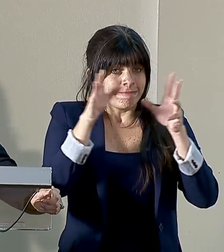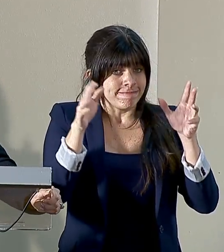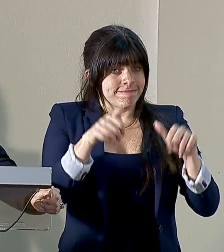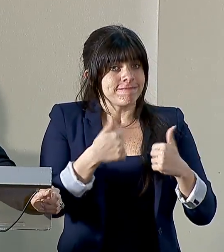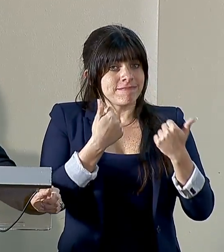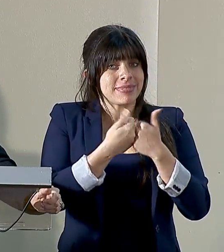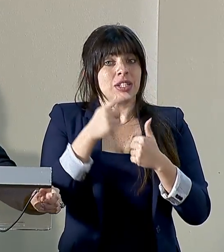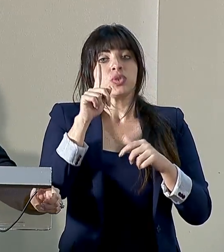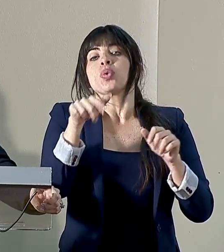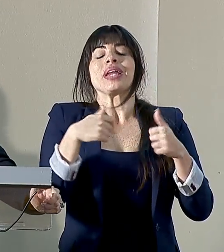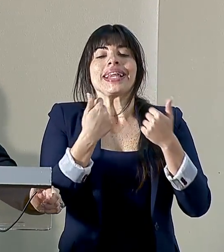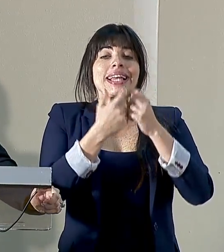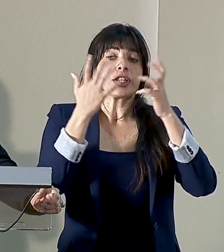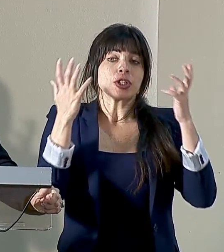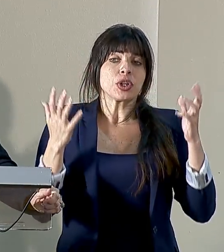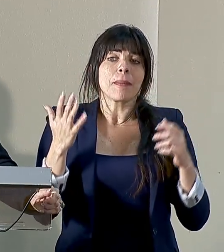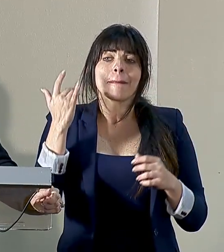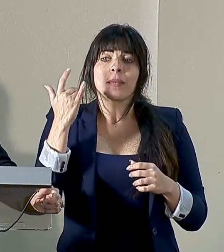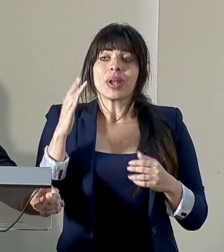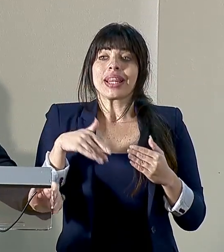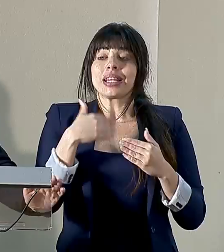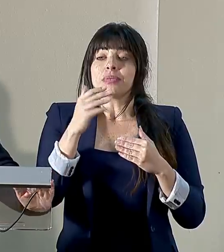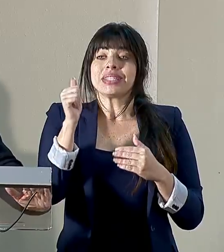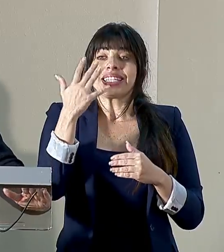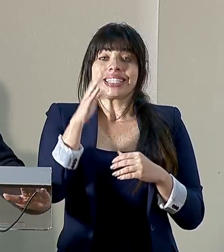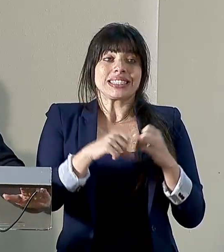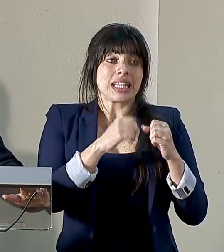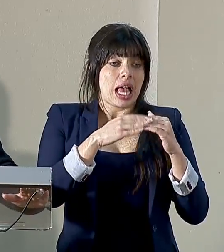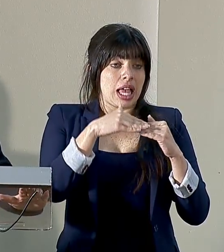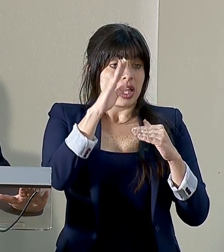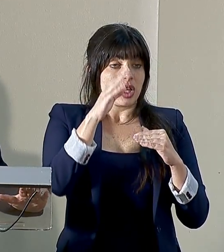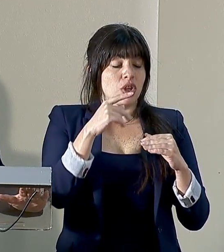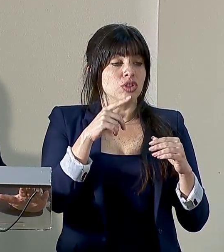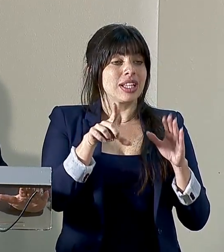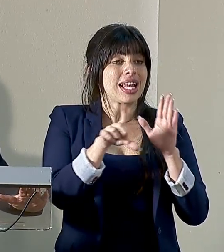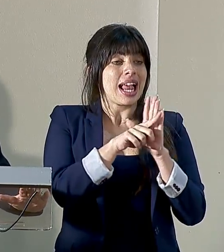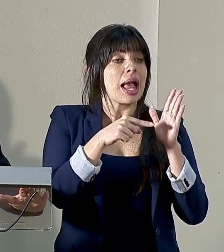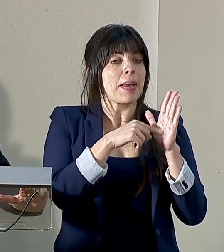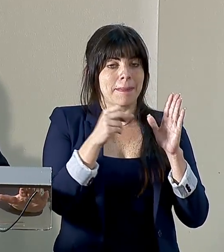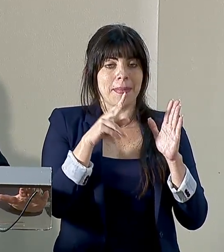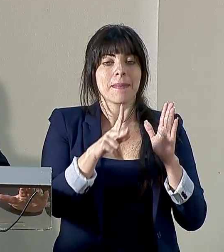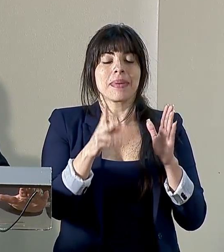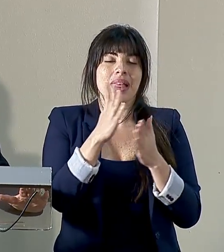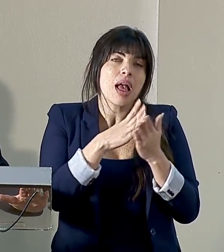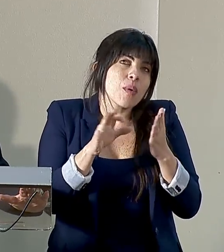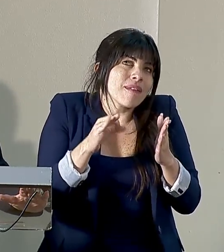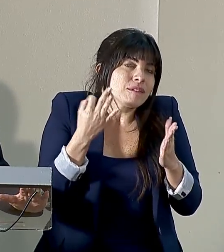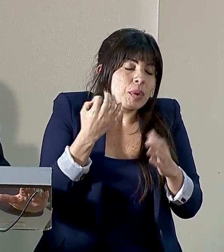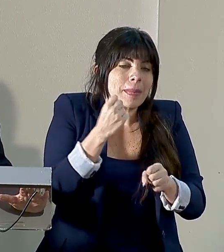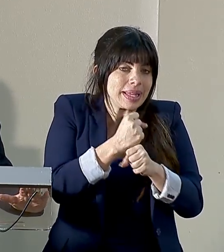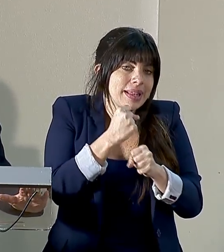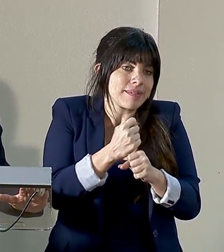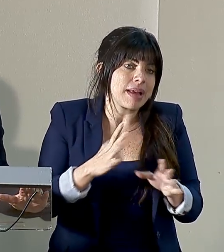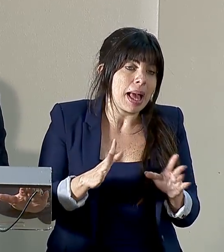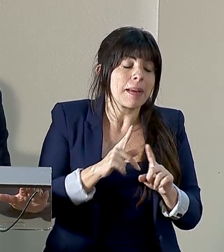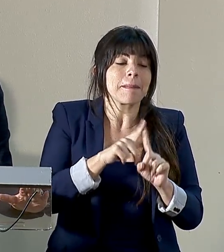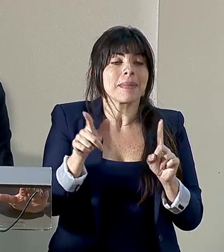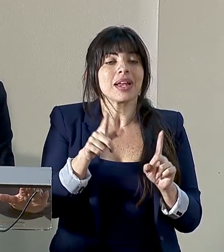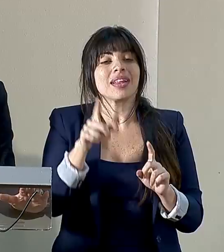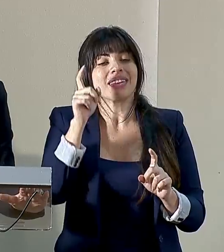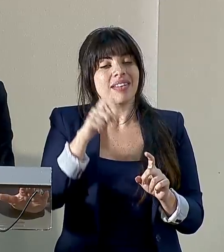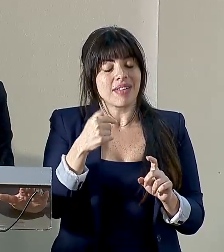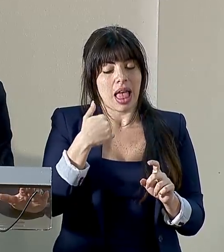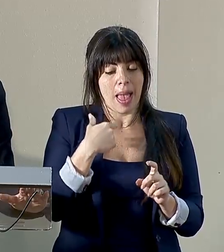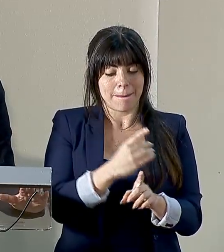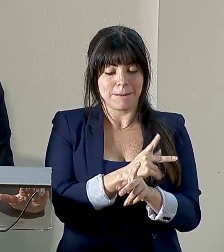reto. Esto es un reto enorme porque después de los 15 años nuestra legislación nos permite de alguna manera trabajar, pero tenemos que